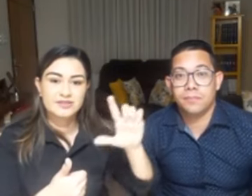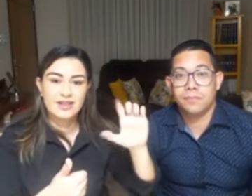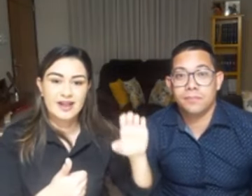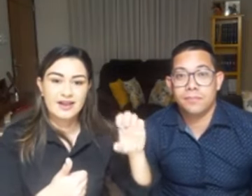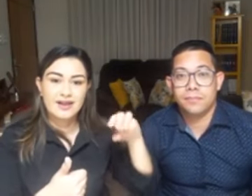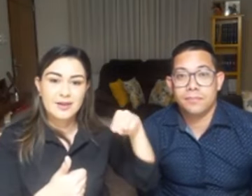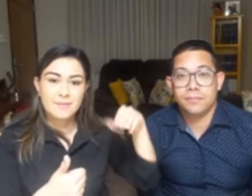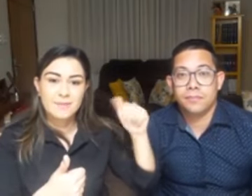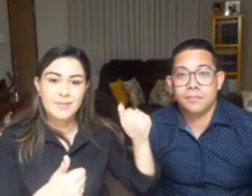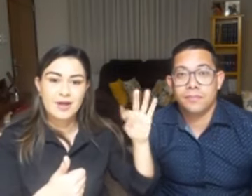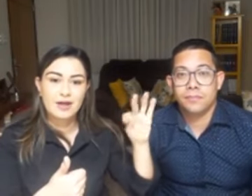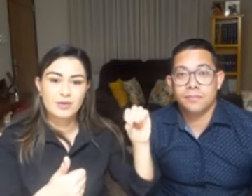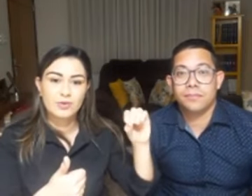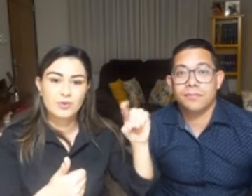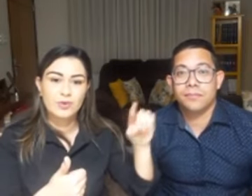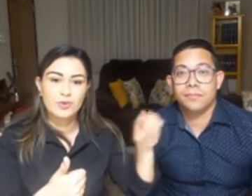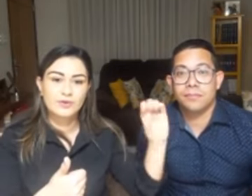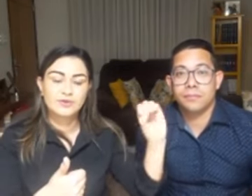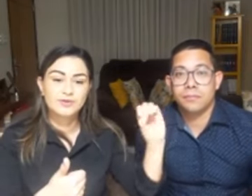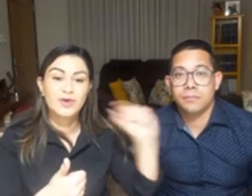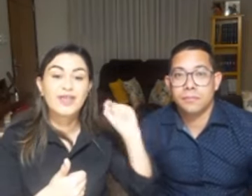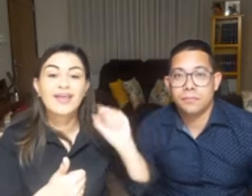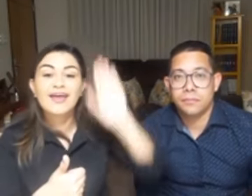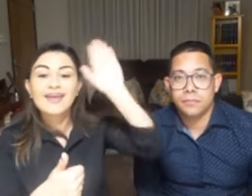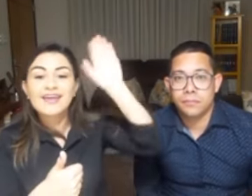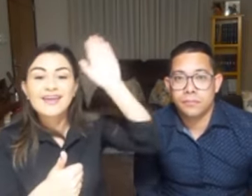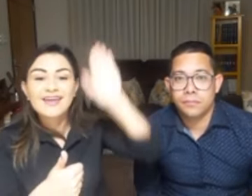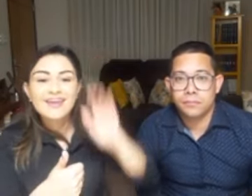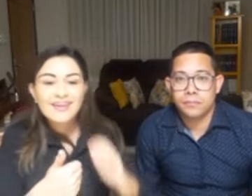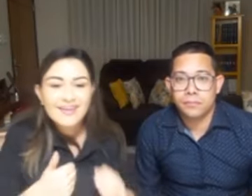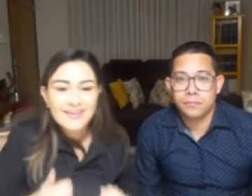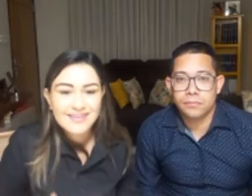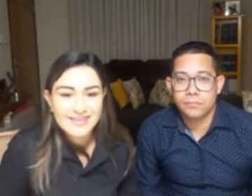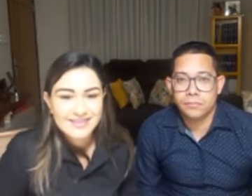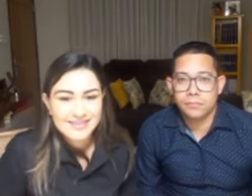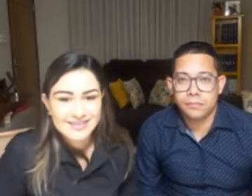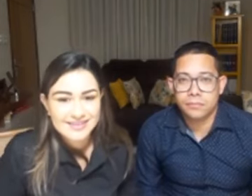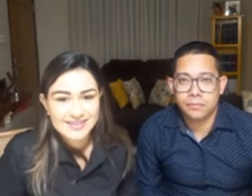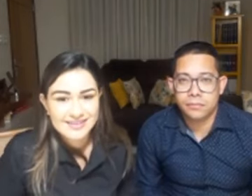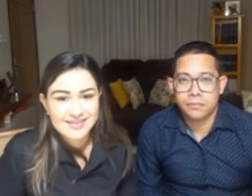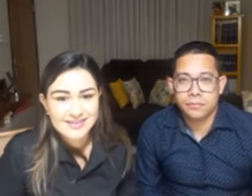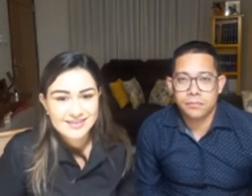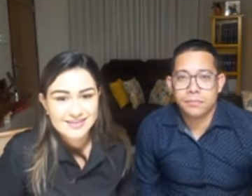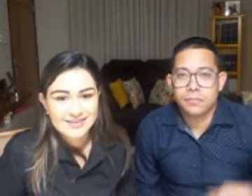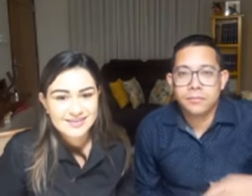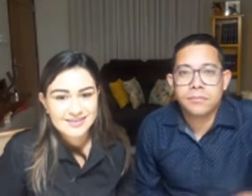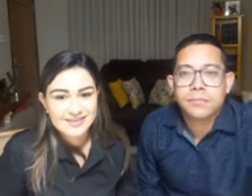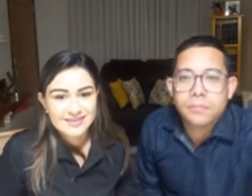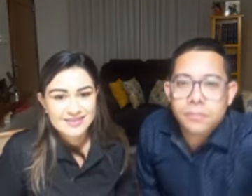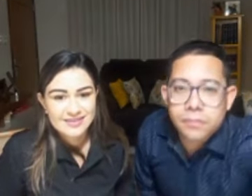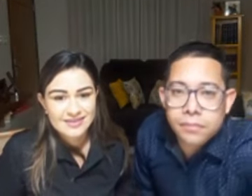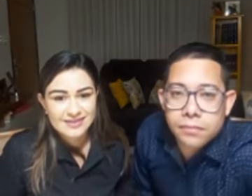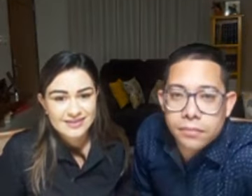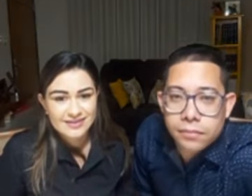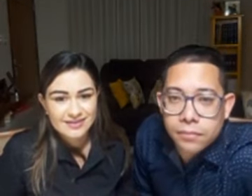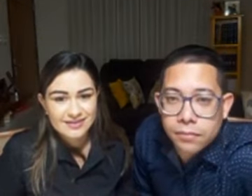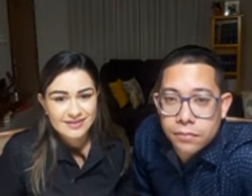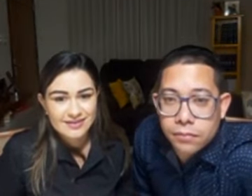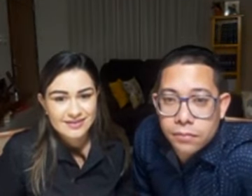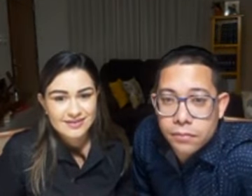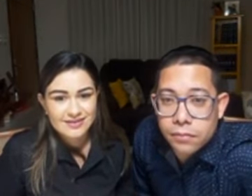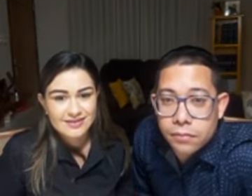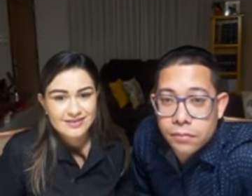Michele Matoso, se manifeste, Michele. Michele Matoso, tem outra Michele. Essa é Michele. Michele Matoso.